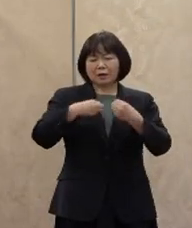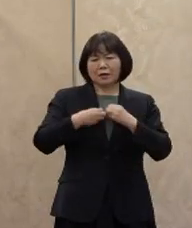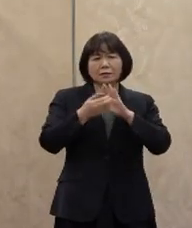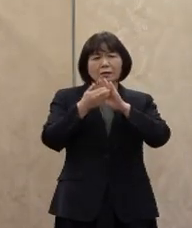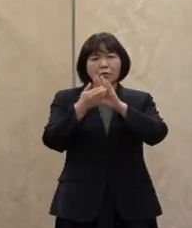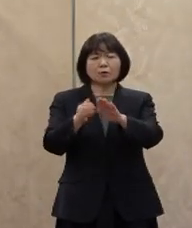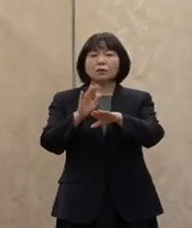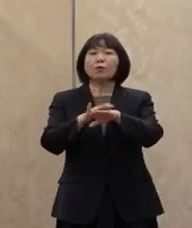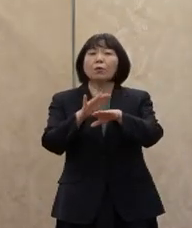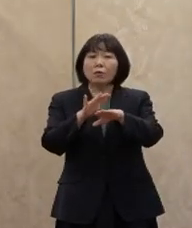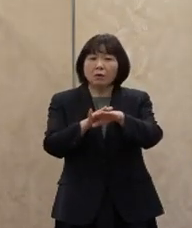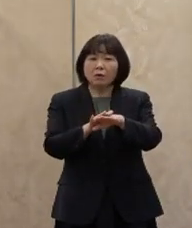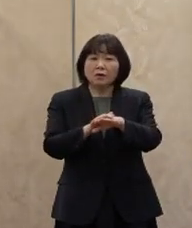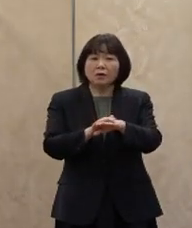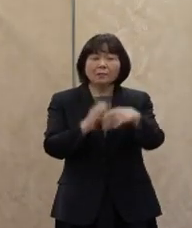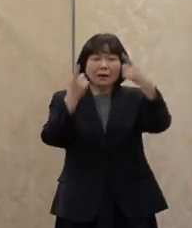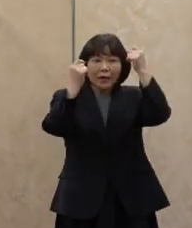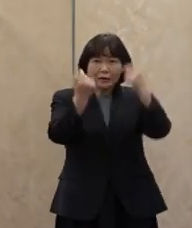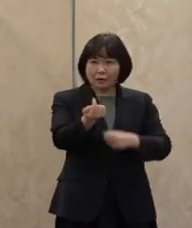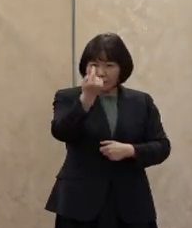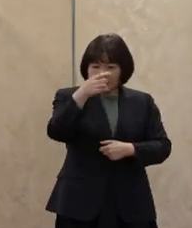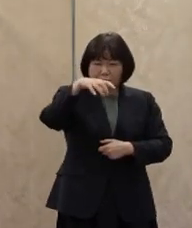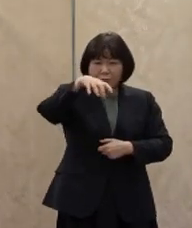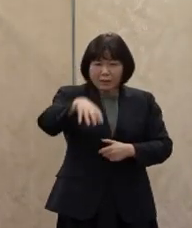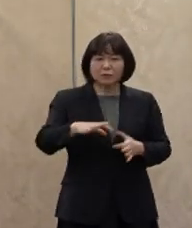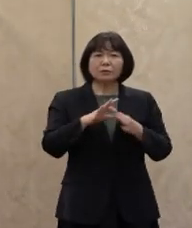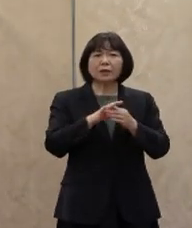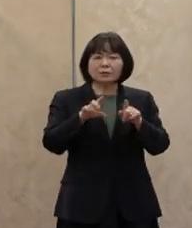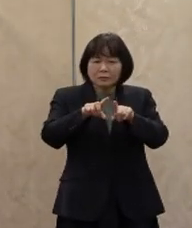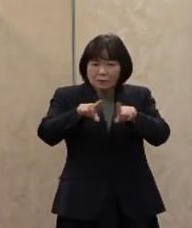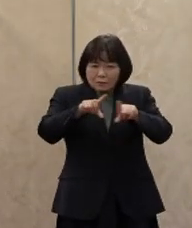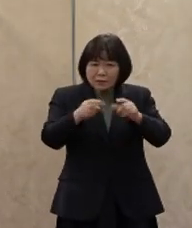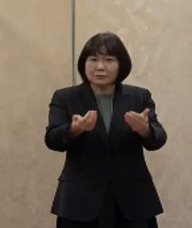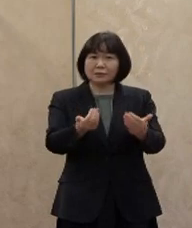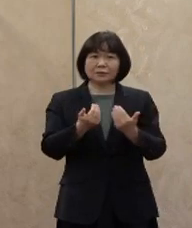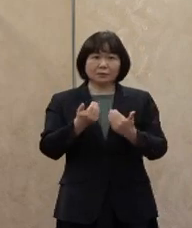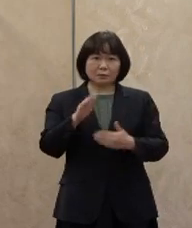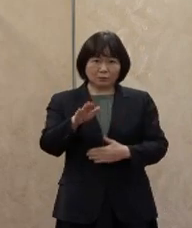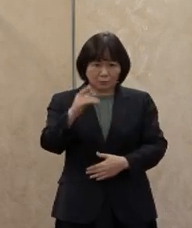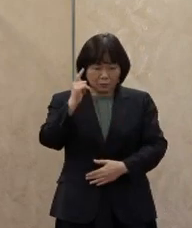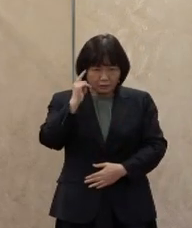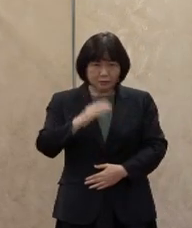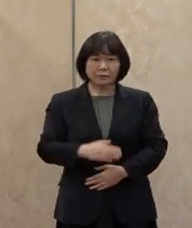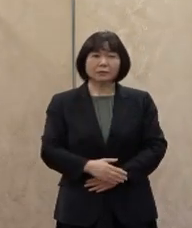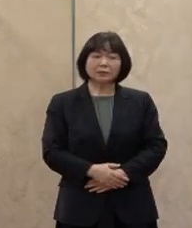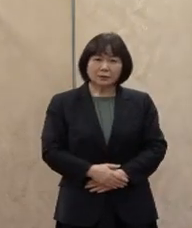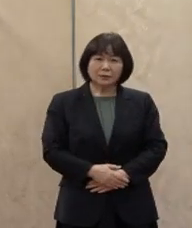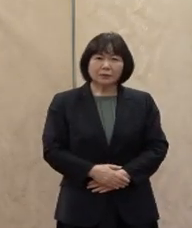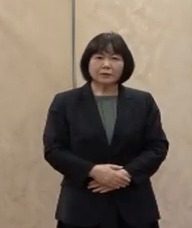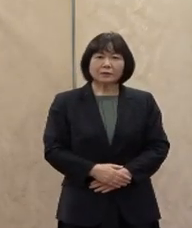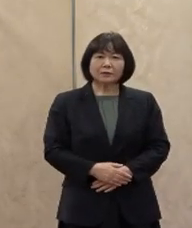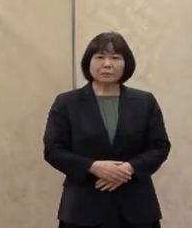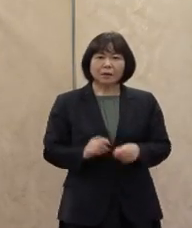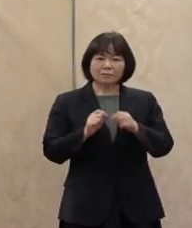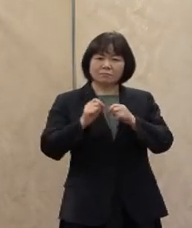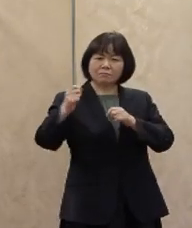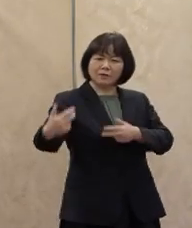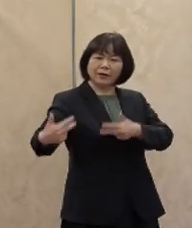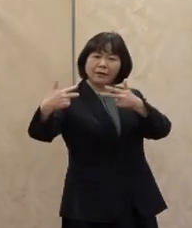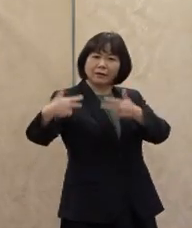ということで、もちろん大学は学ぶところですから、学ぶというのは当然前提とした上で、 この遠隔授業であった